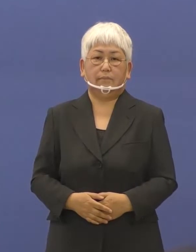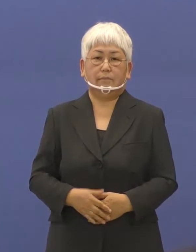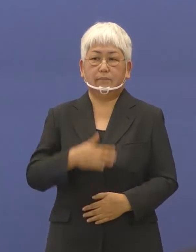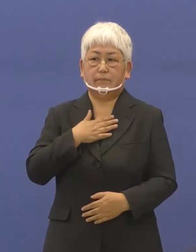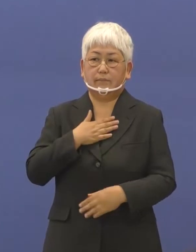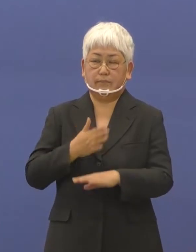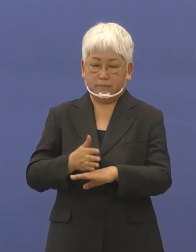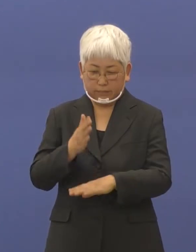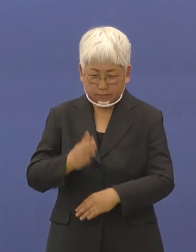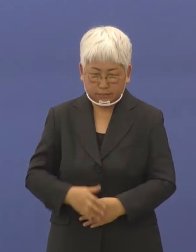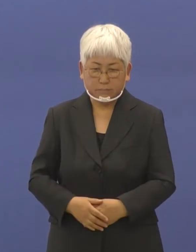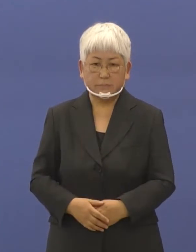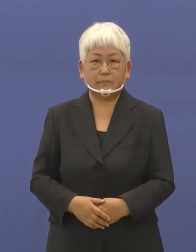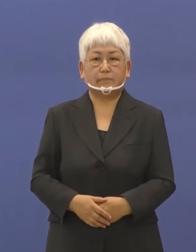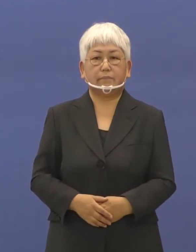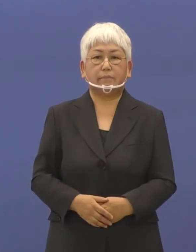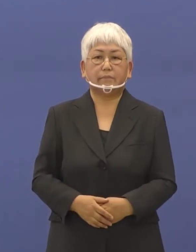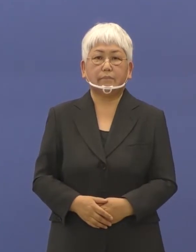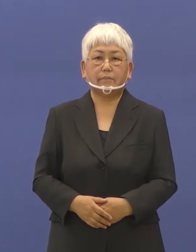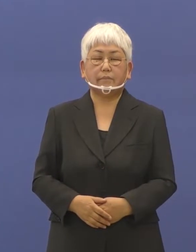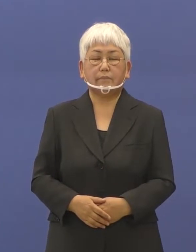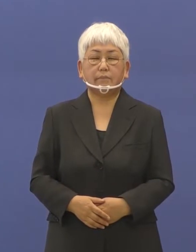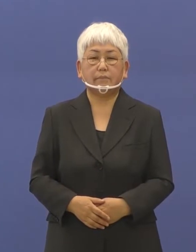ありがとうございました。